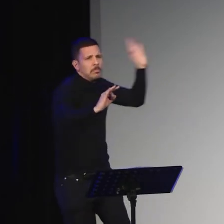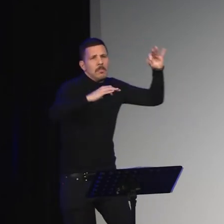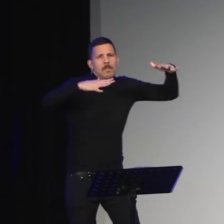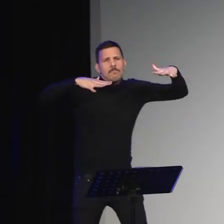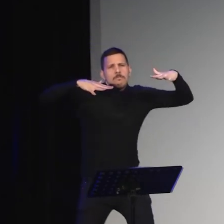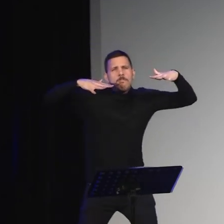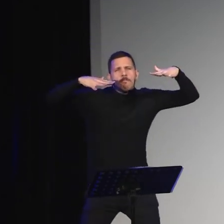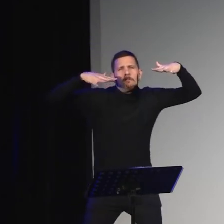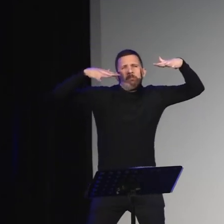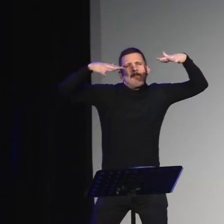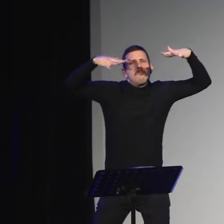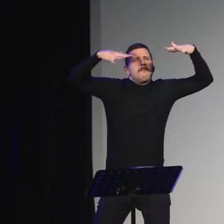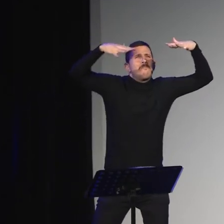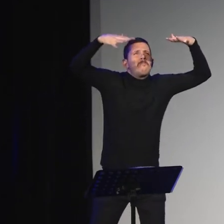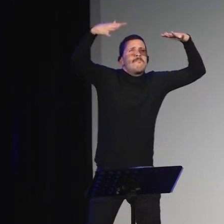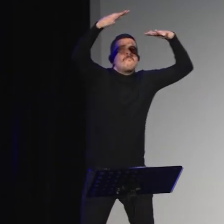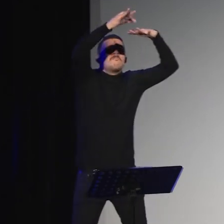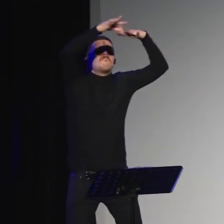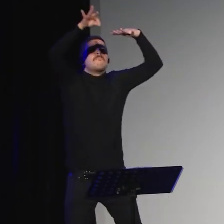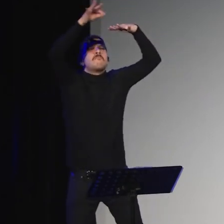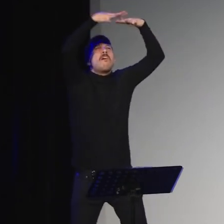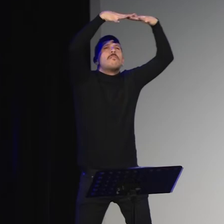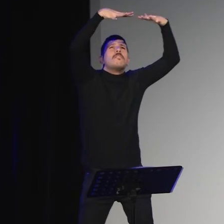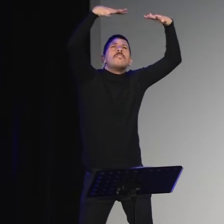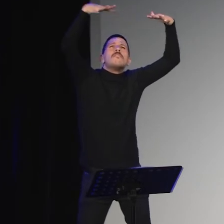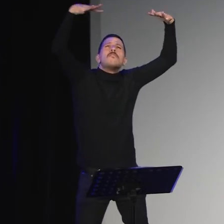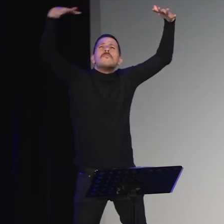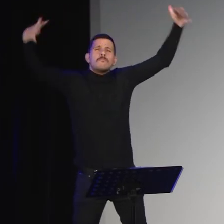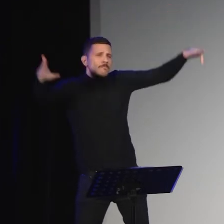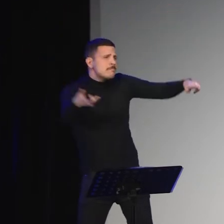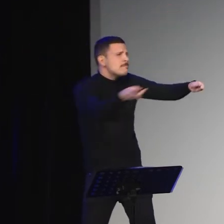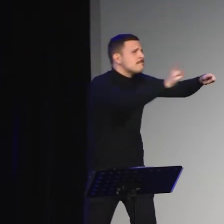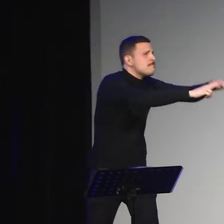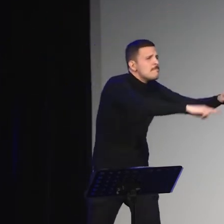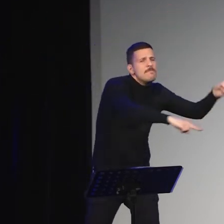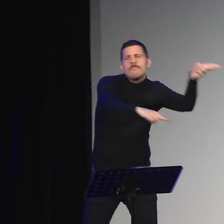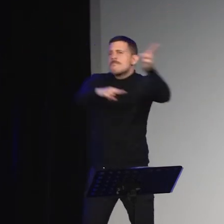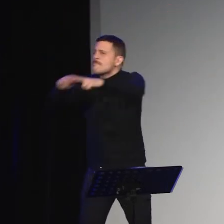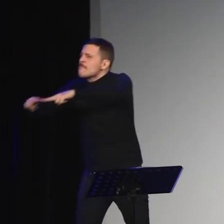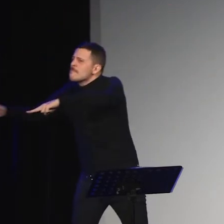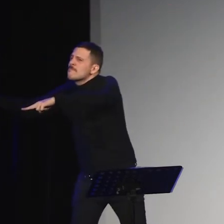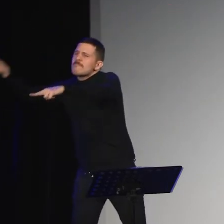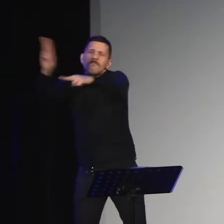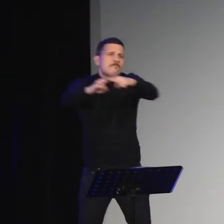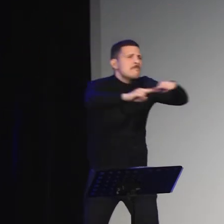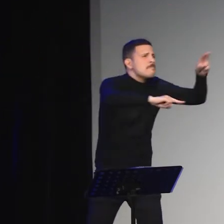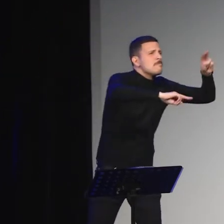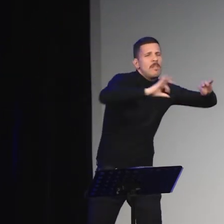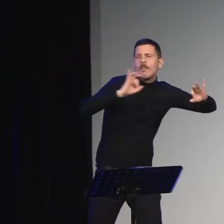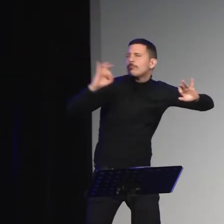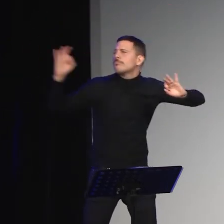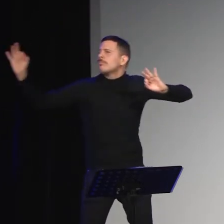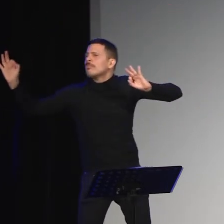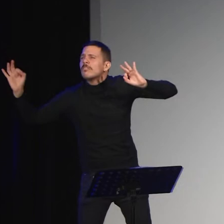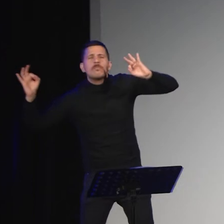des articulations, qu'elle les enfonce et qu'elle les brise en confettis de mort, qu'elle les enfonce dans une croûte